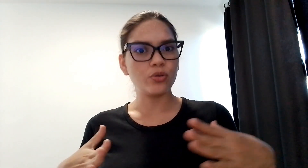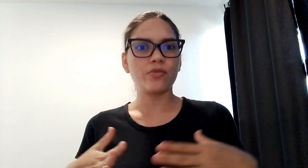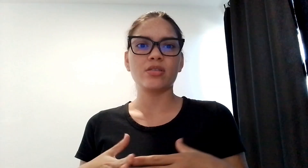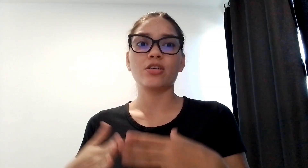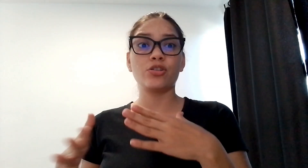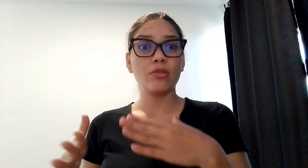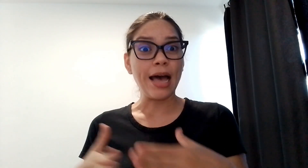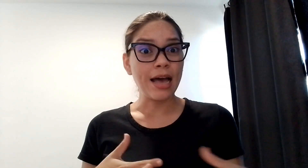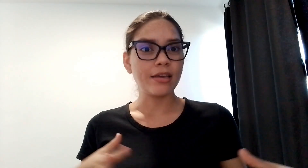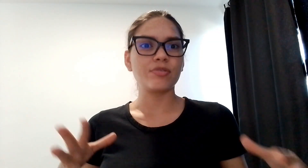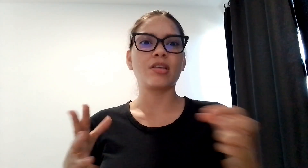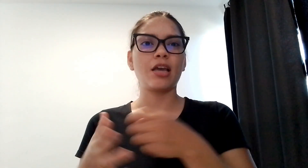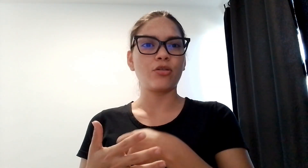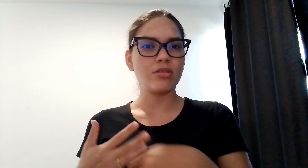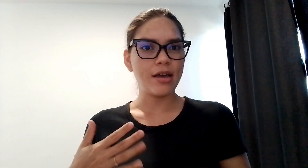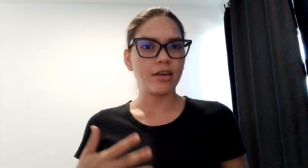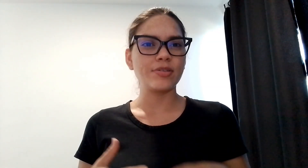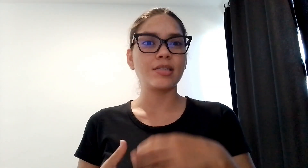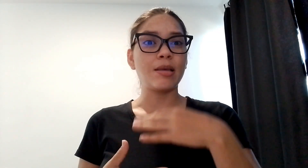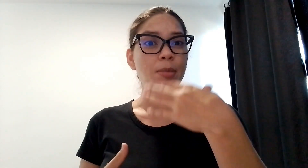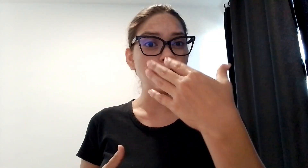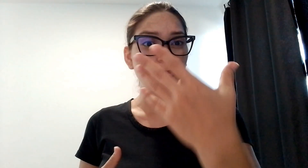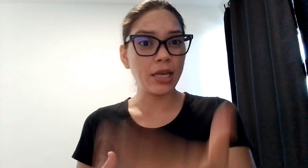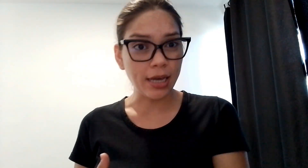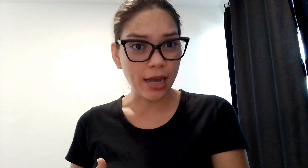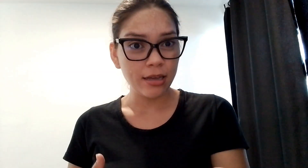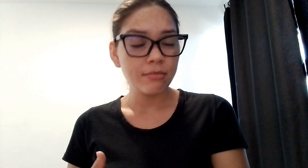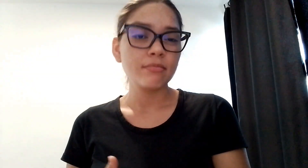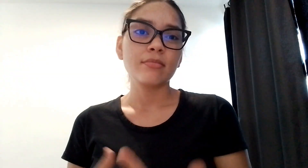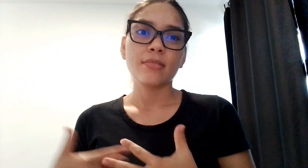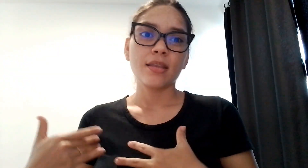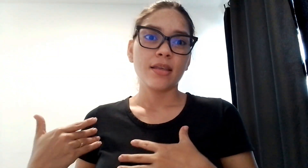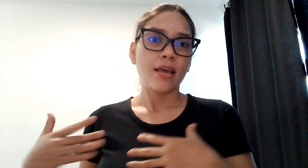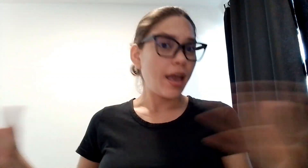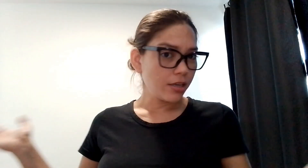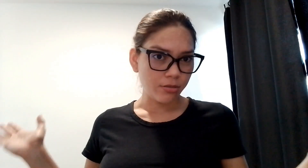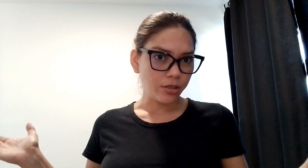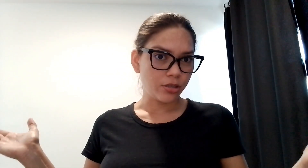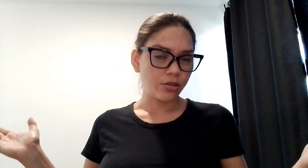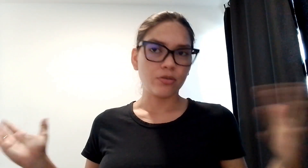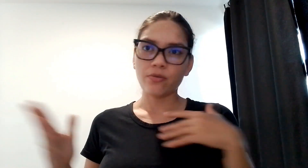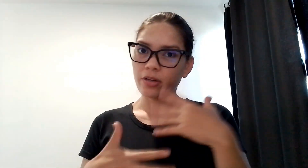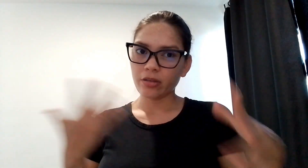você tem que estudar, que você tem que anotar, que você tem que saber explicar, é isso, tá, gente, que eu tô falando aqui.